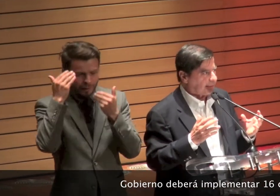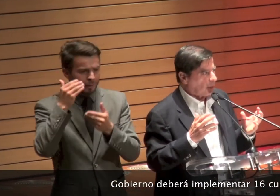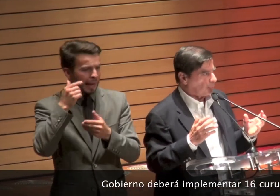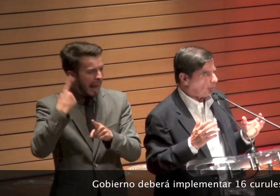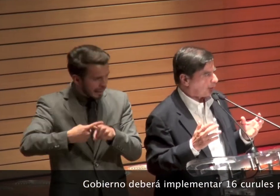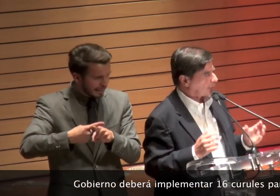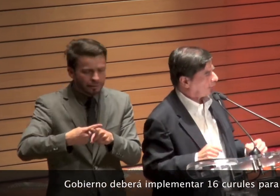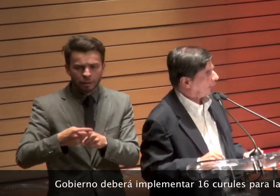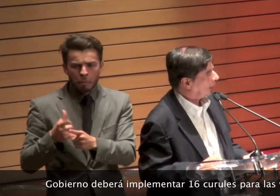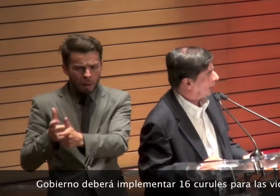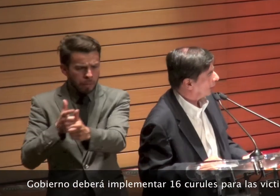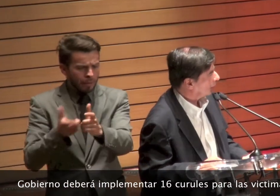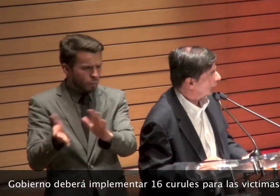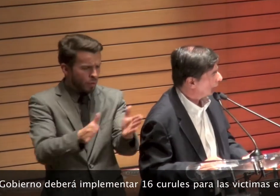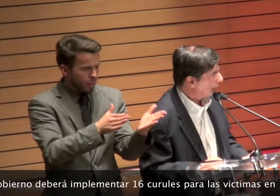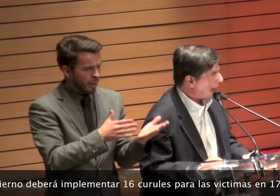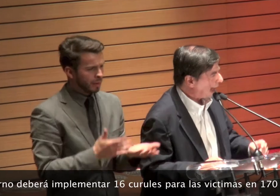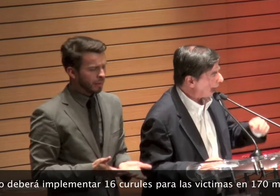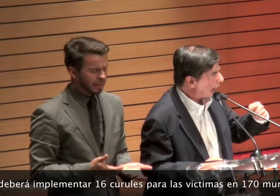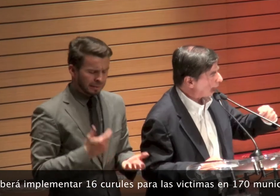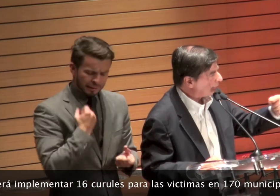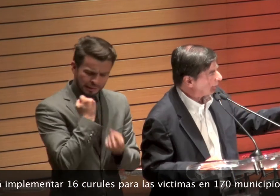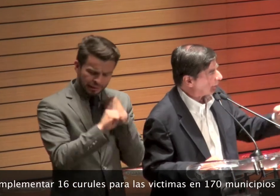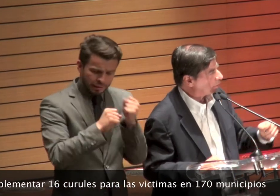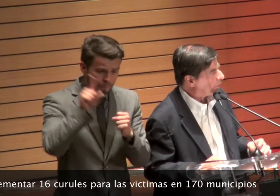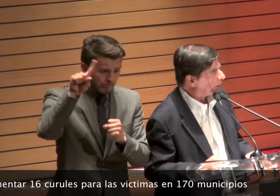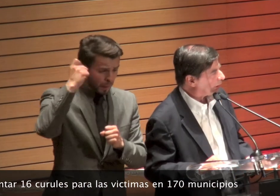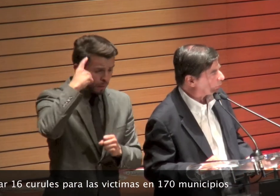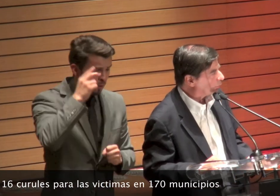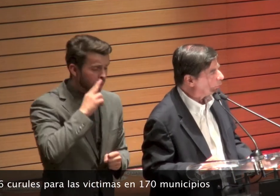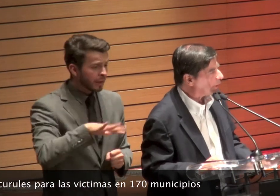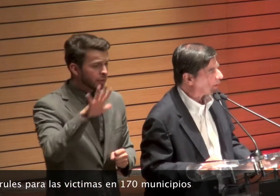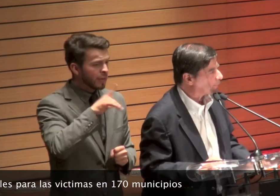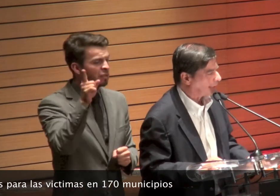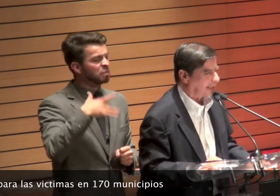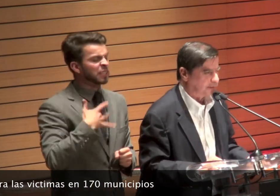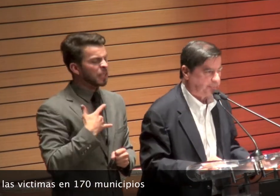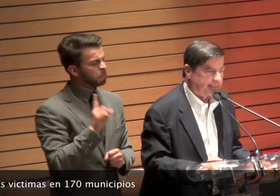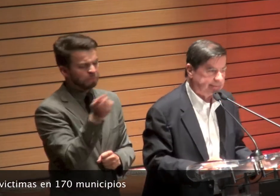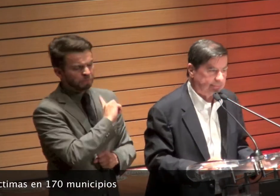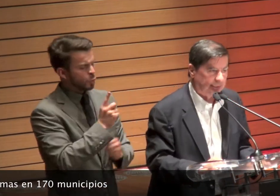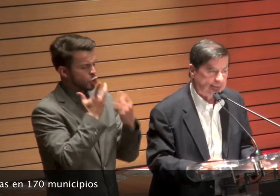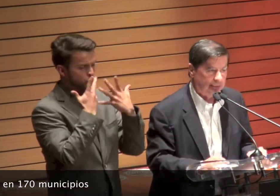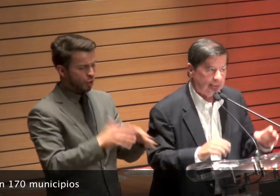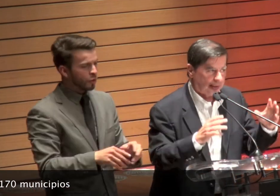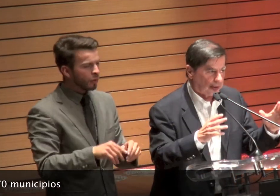nacional siga opuesto a la implementación de las curules para las